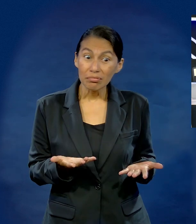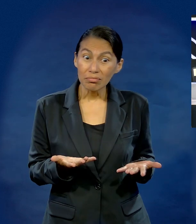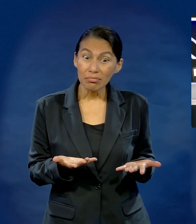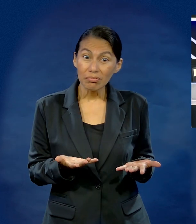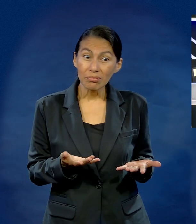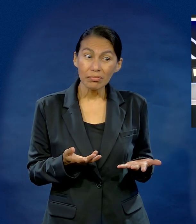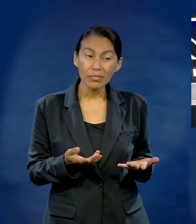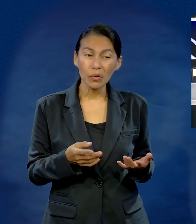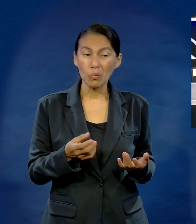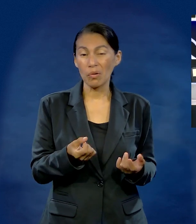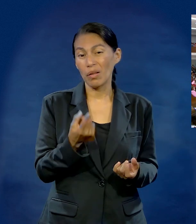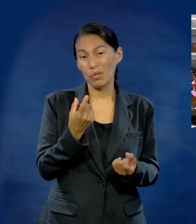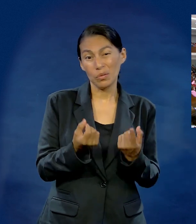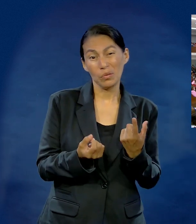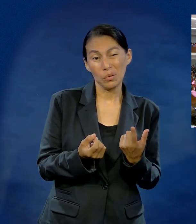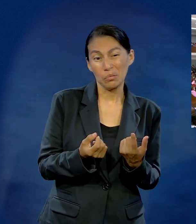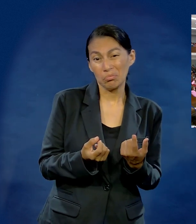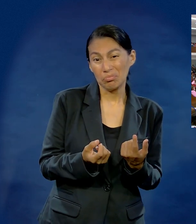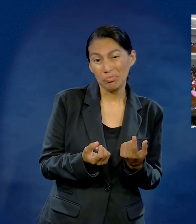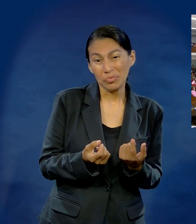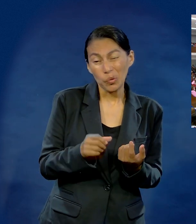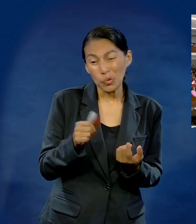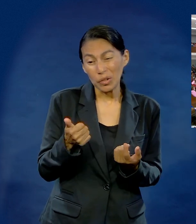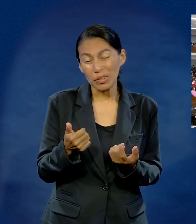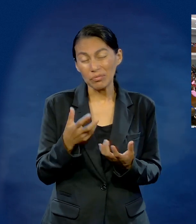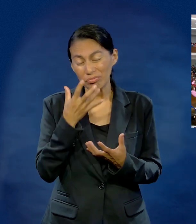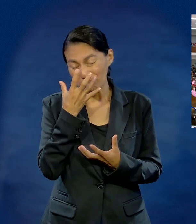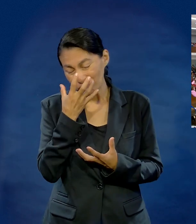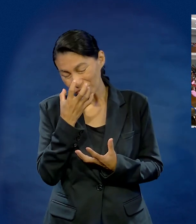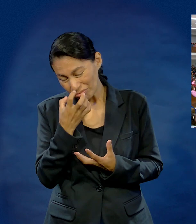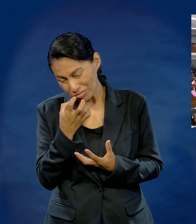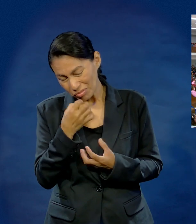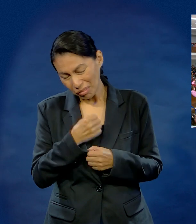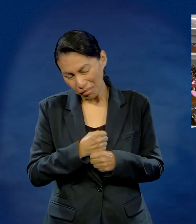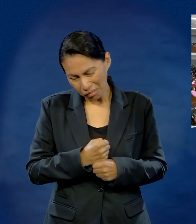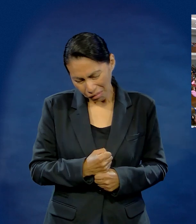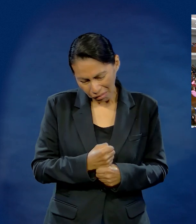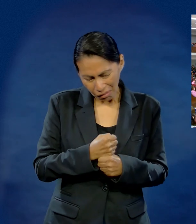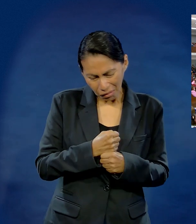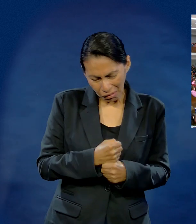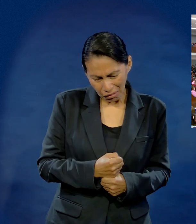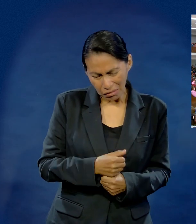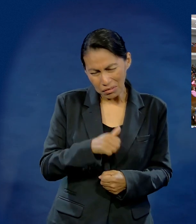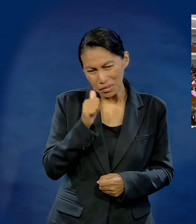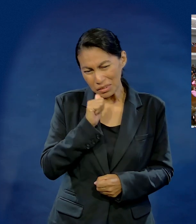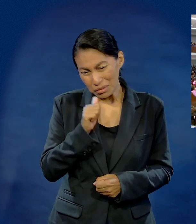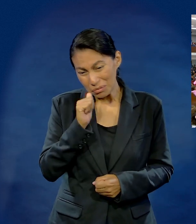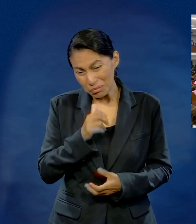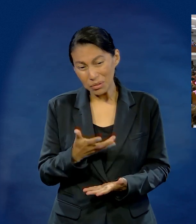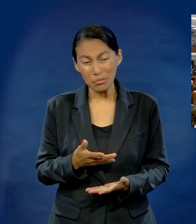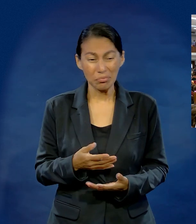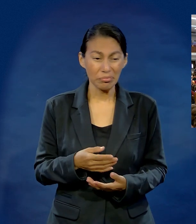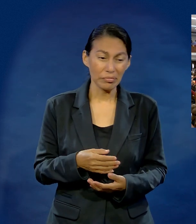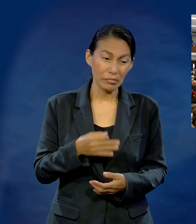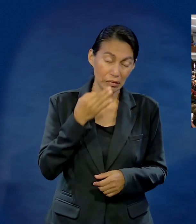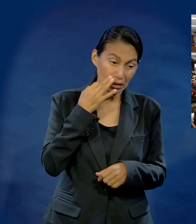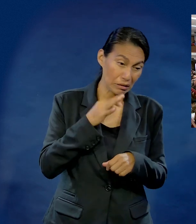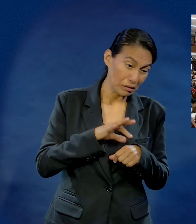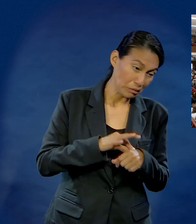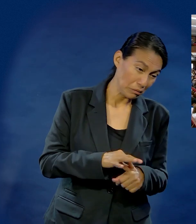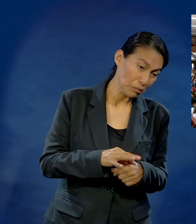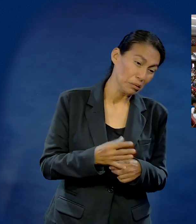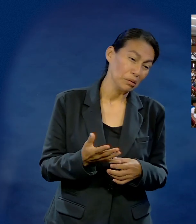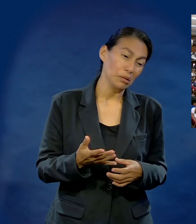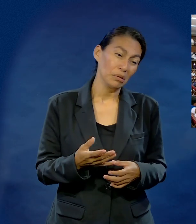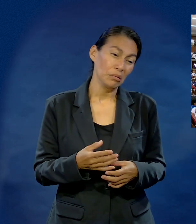parecer tan feliz? ¿Será que finge muy bien o de veras lo es? También se conocen personas que son tan amargas y